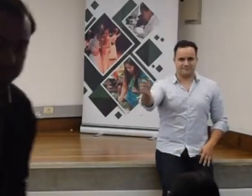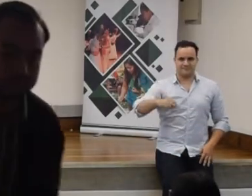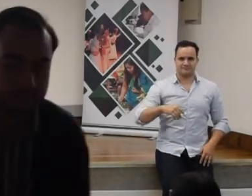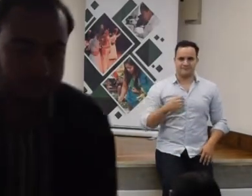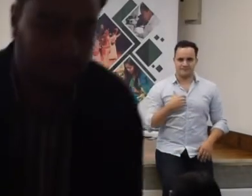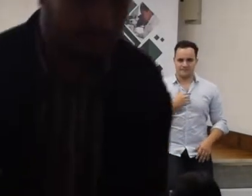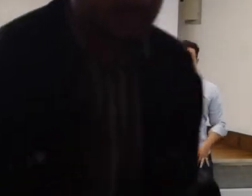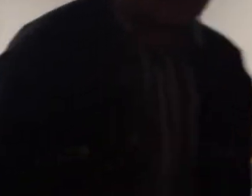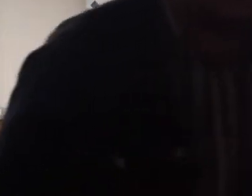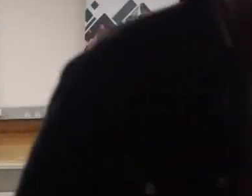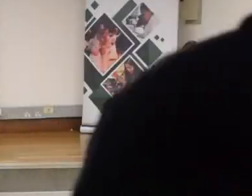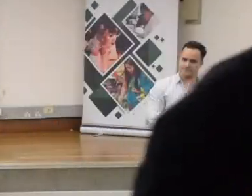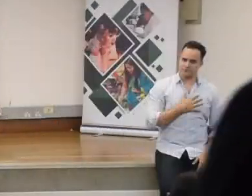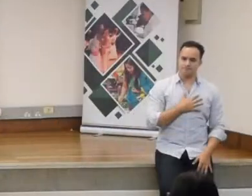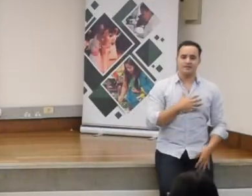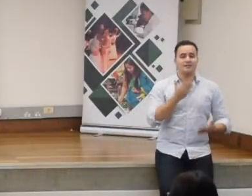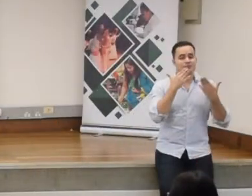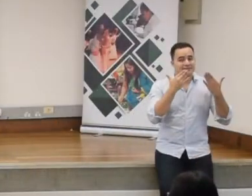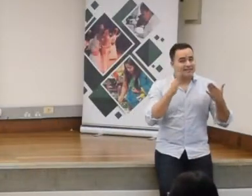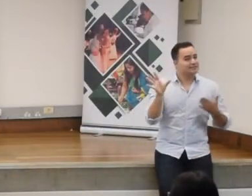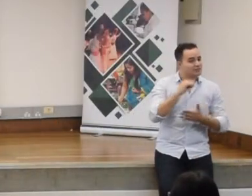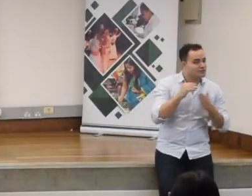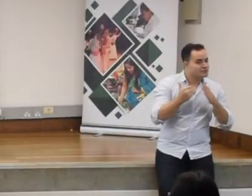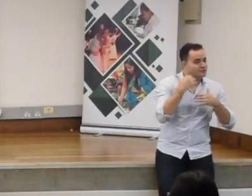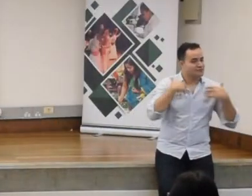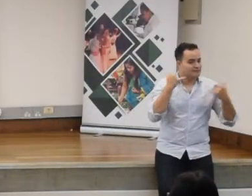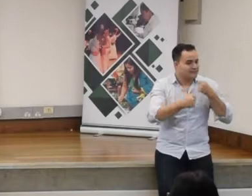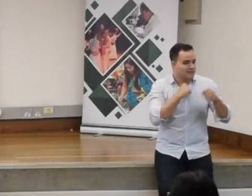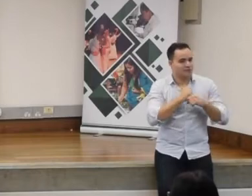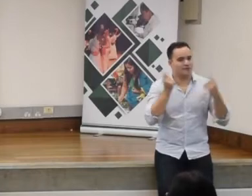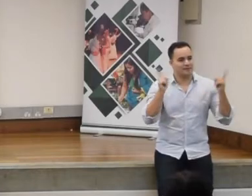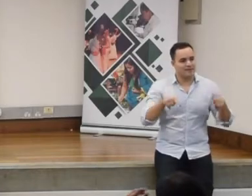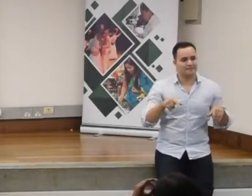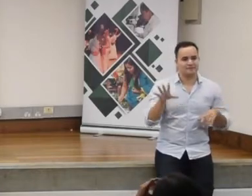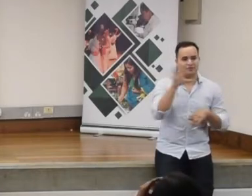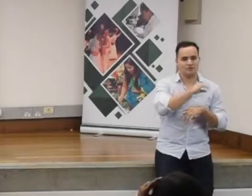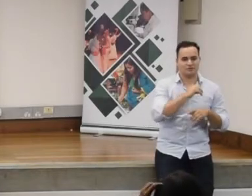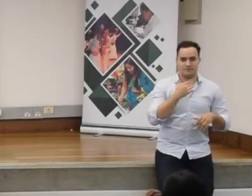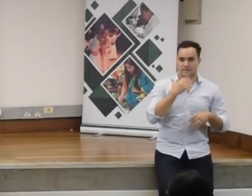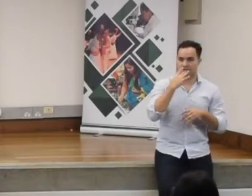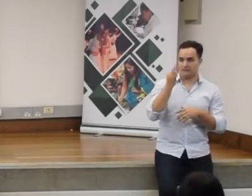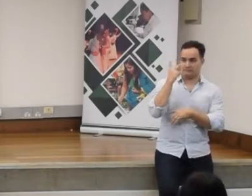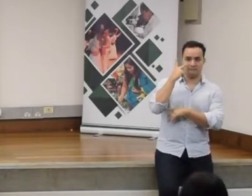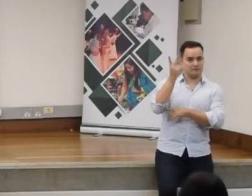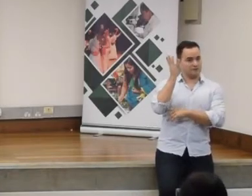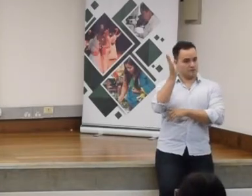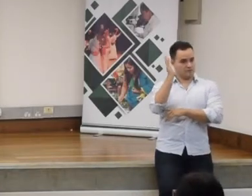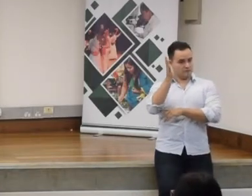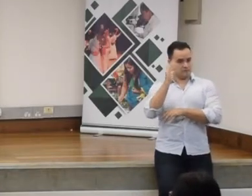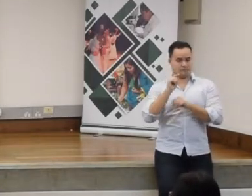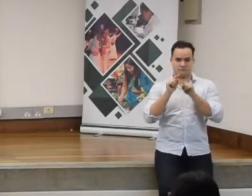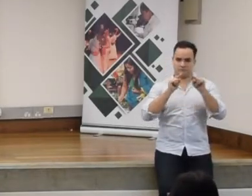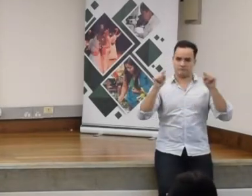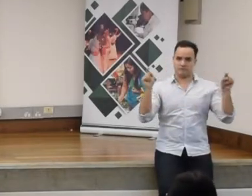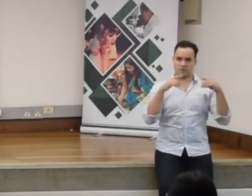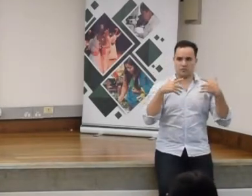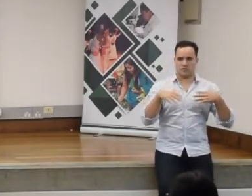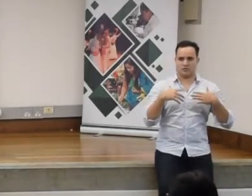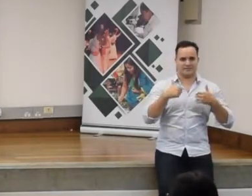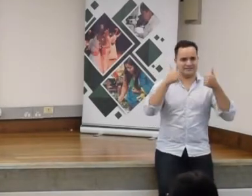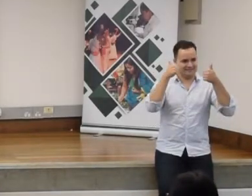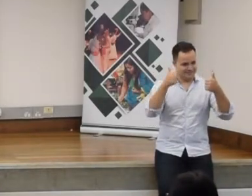para... Después de ver las presentaciones de mis compañeros, uno dice qué bueno estar con los mayores para